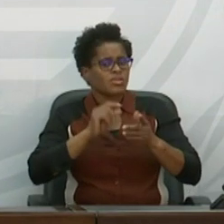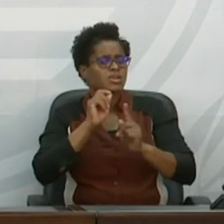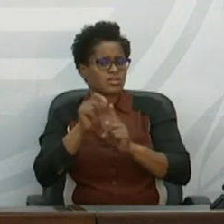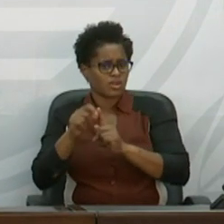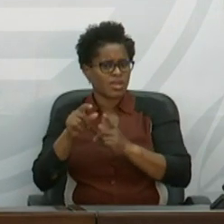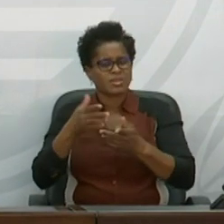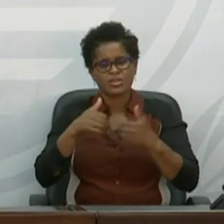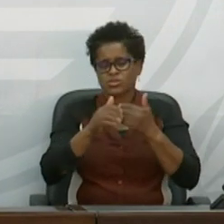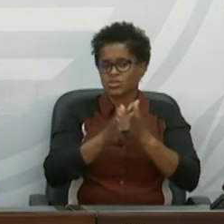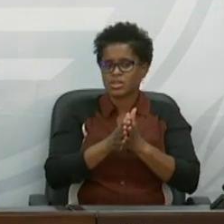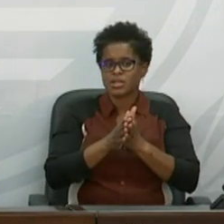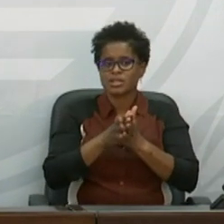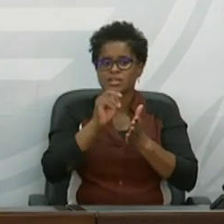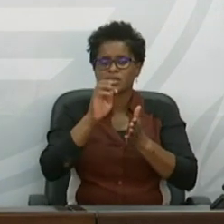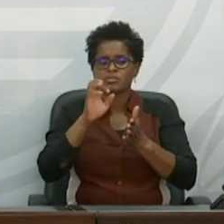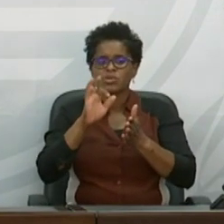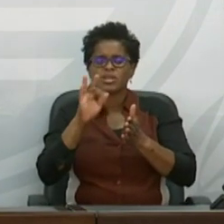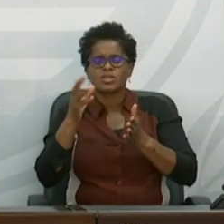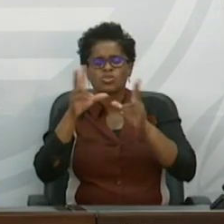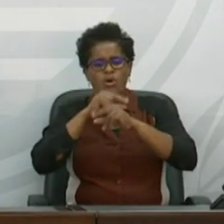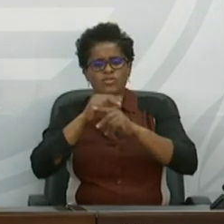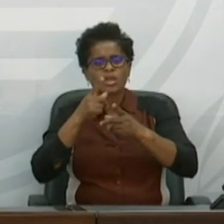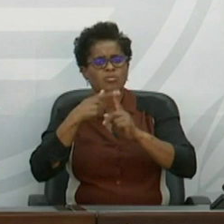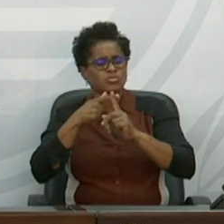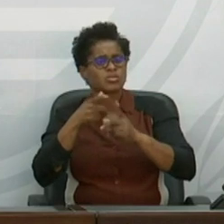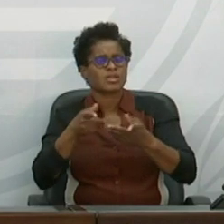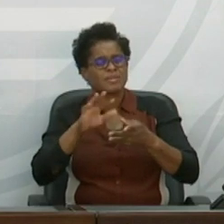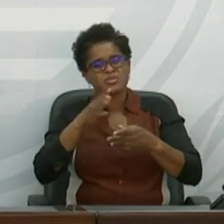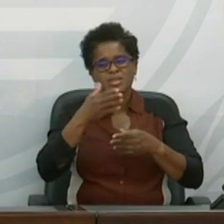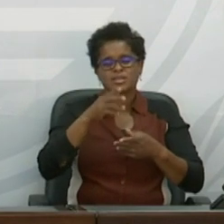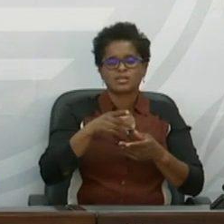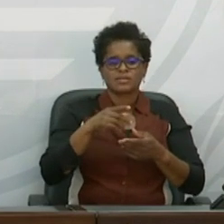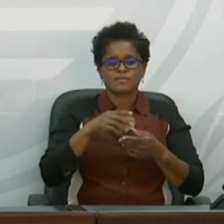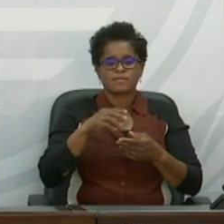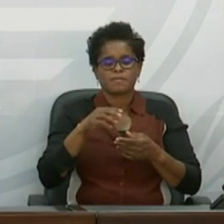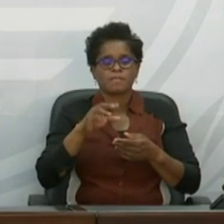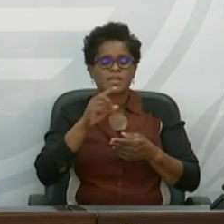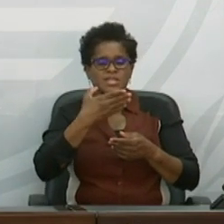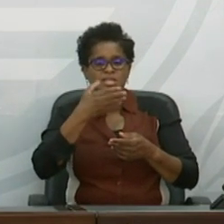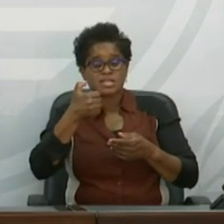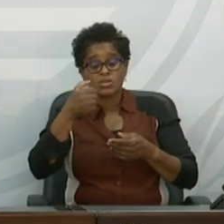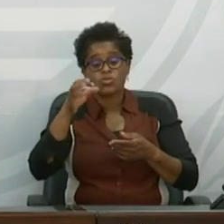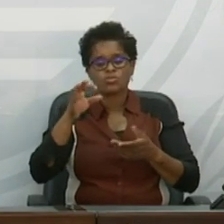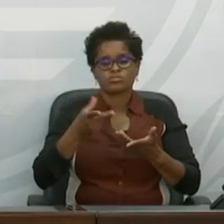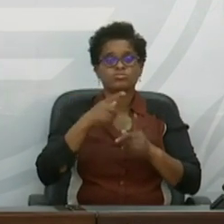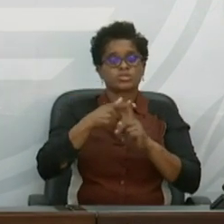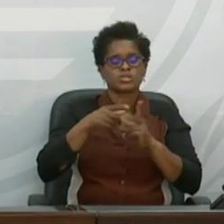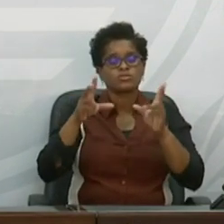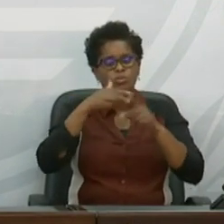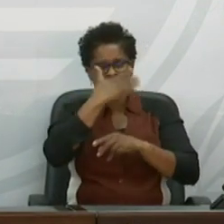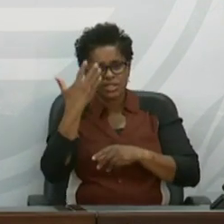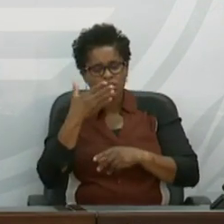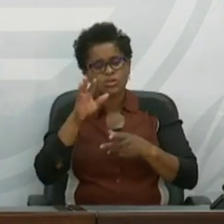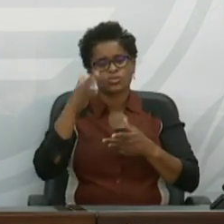mesmo período, que dá uma média de 275 casos novos por dia e uma taxa de positividade